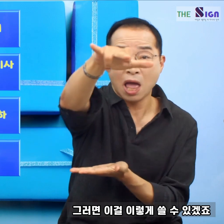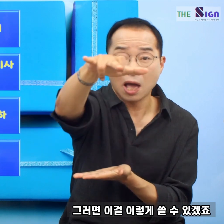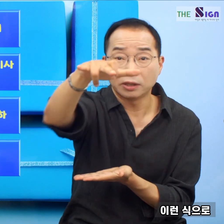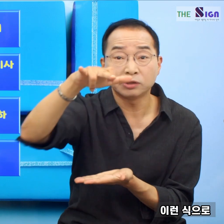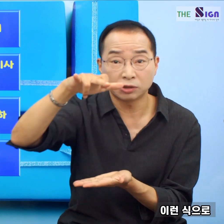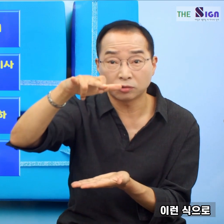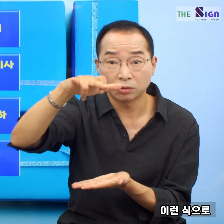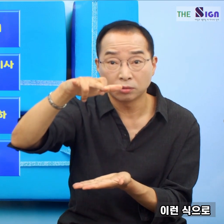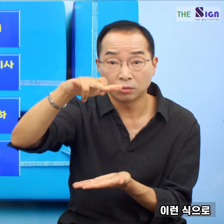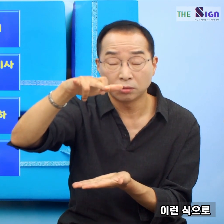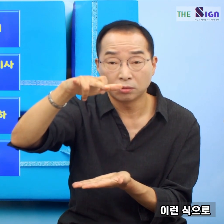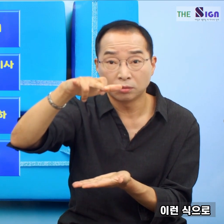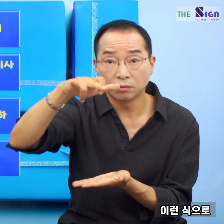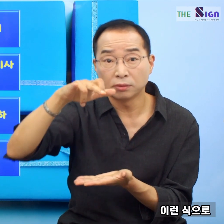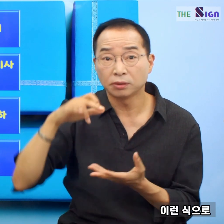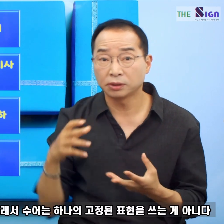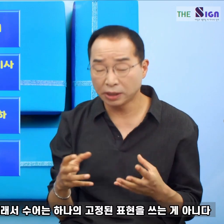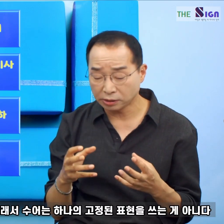이런 식으로. 그래서